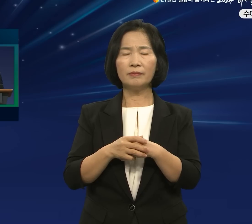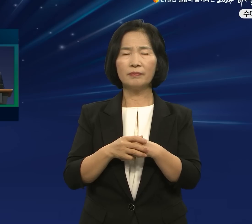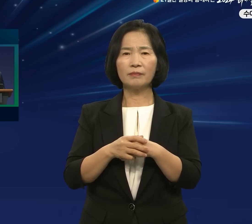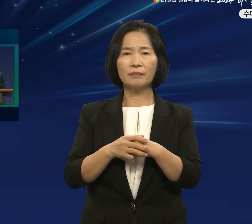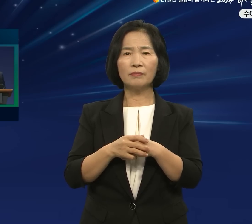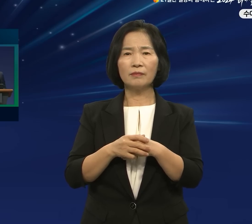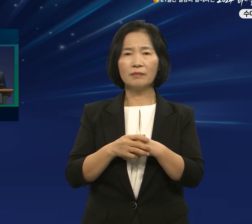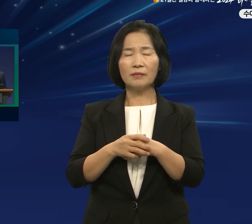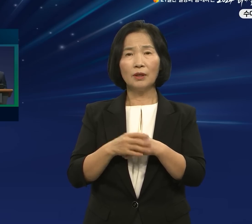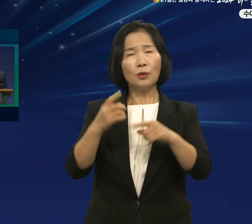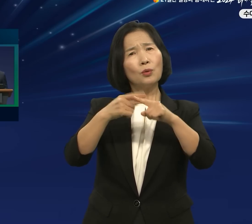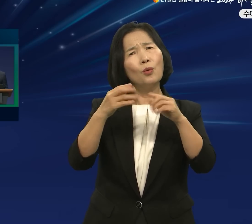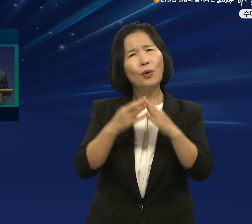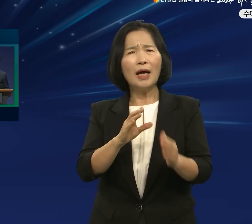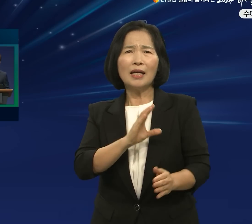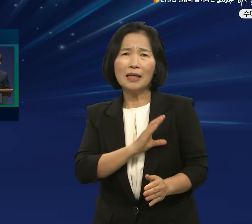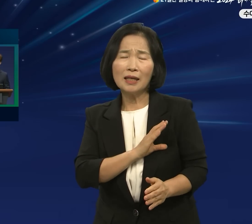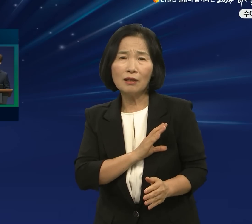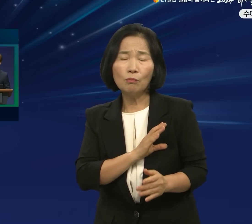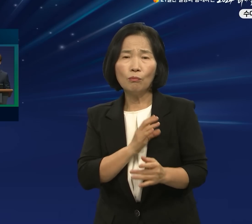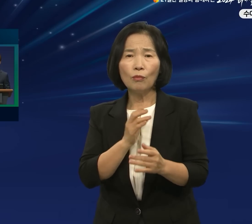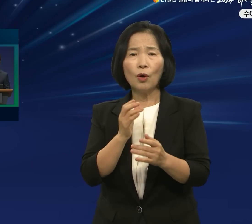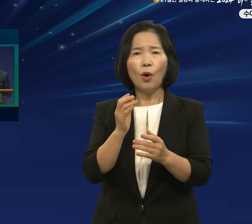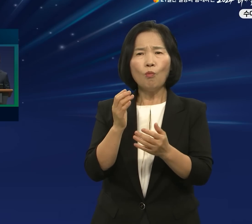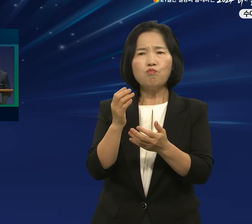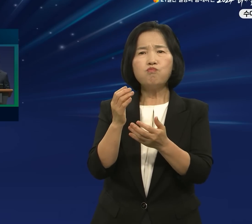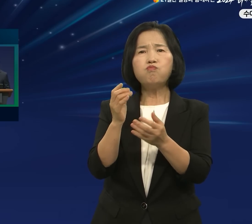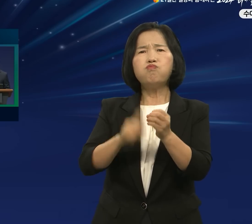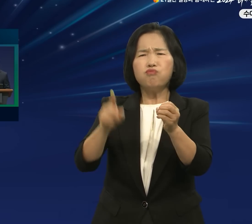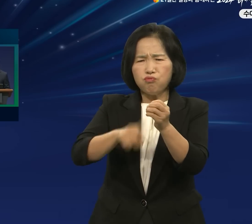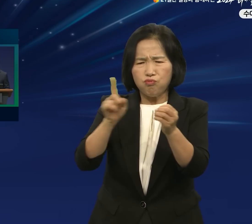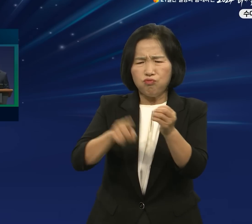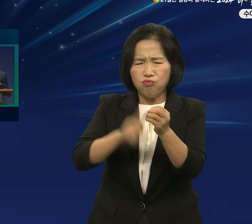교회 이름에 불자가 붙은 것도 재수가 없는데